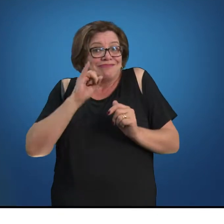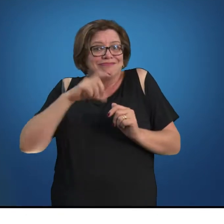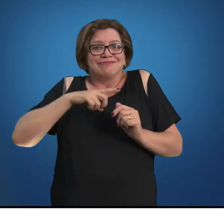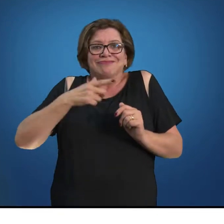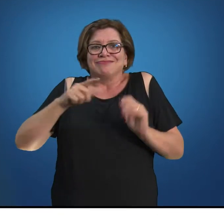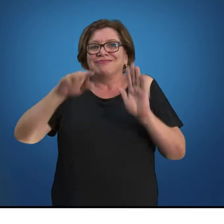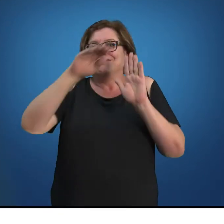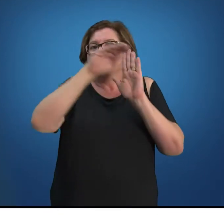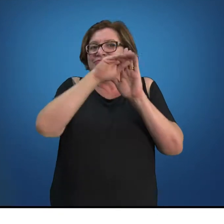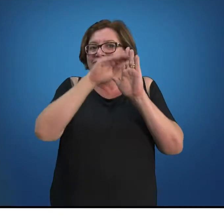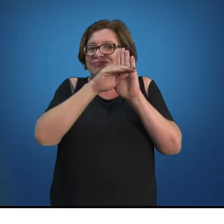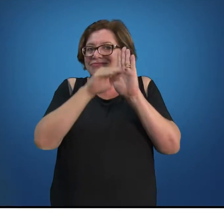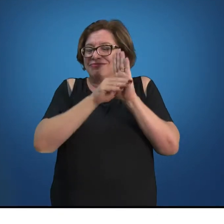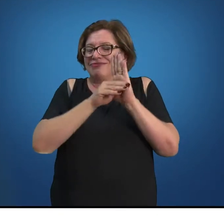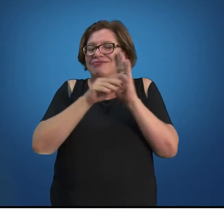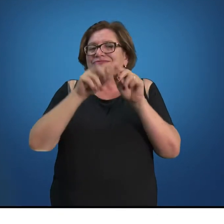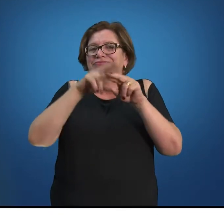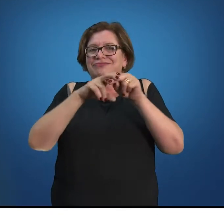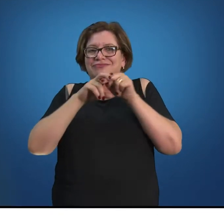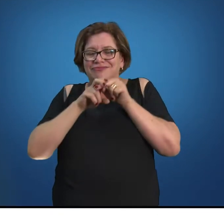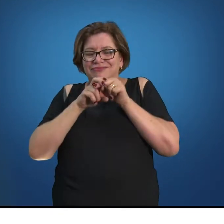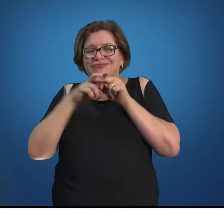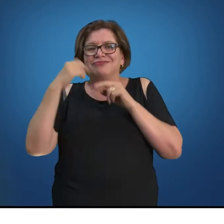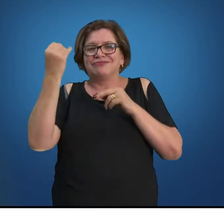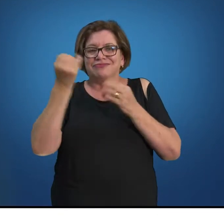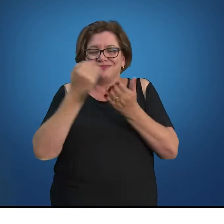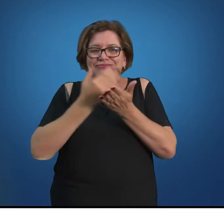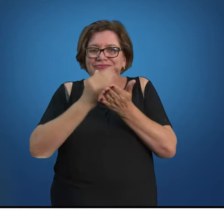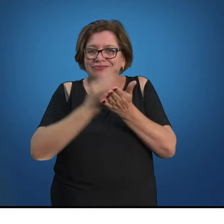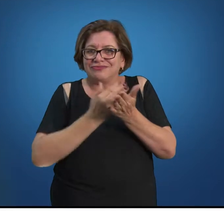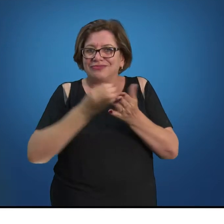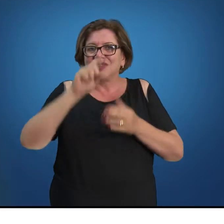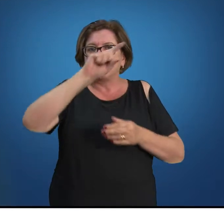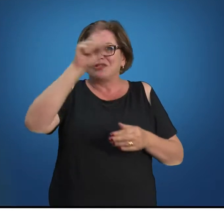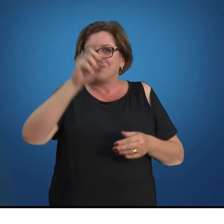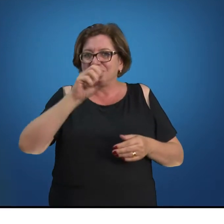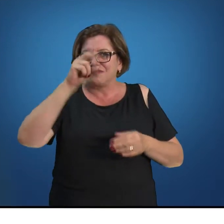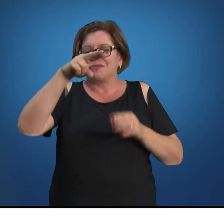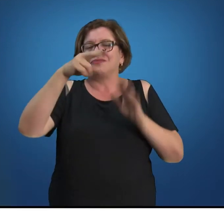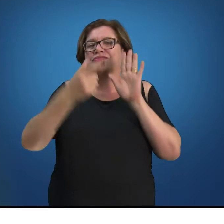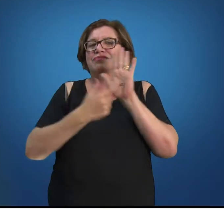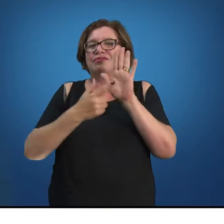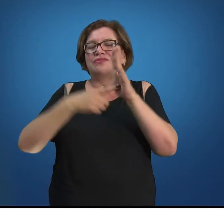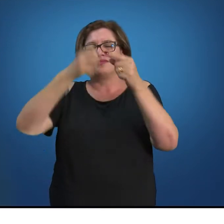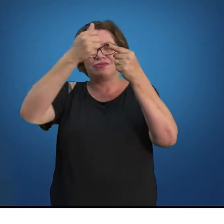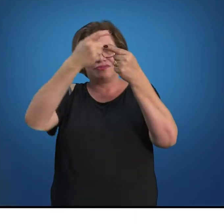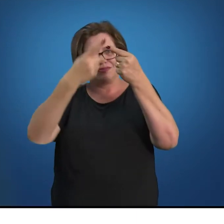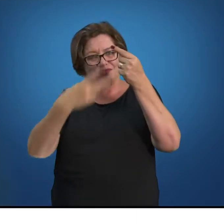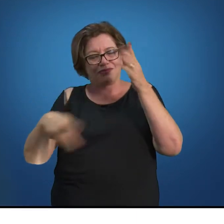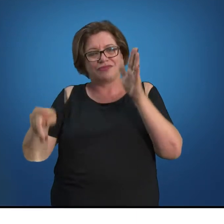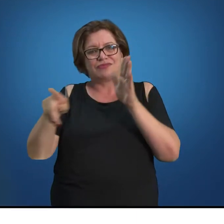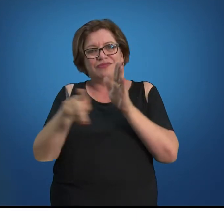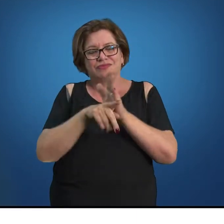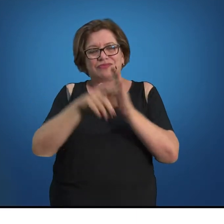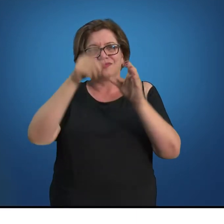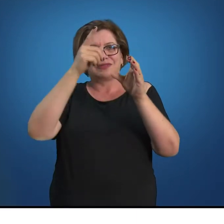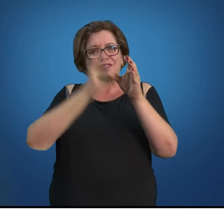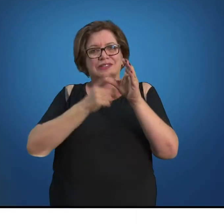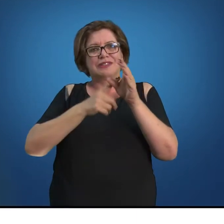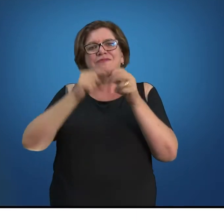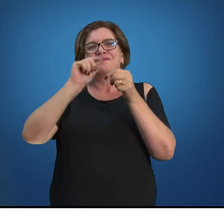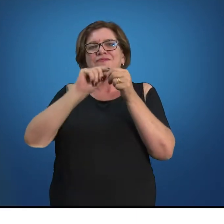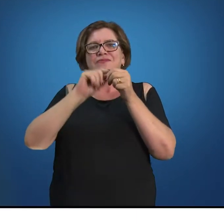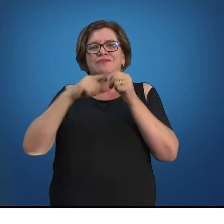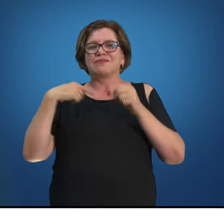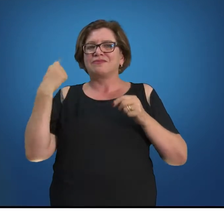importância do zoneamento e do macrozoneamento, que traz as características de um município, fazem com que